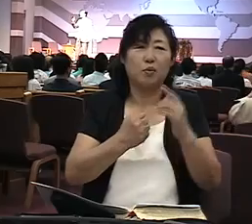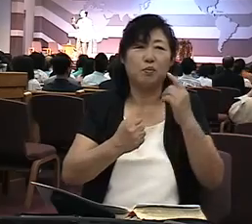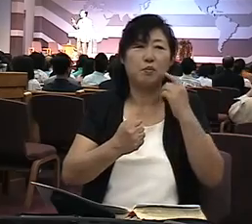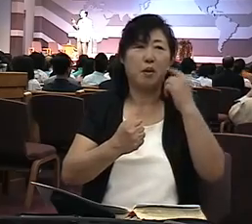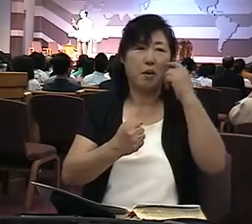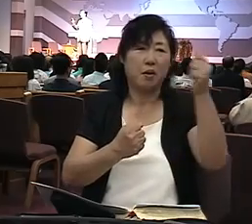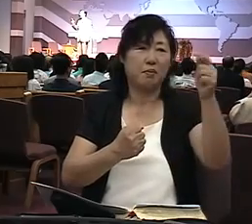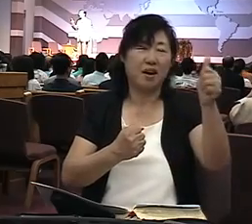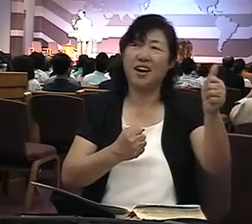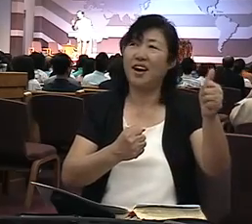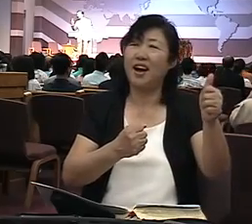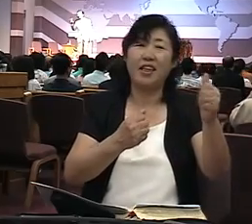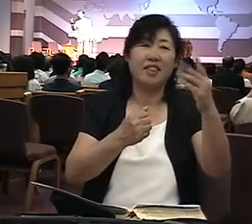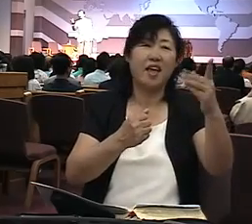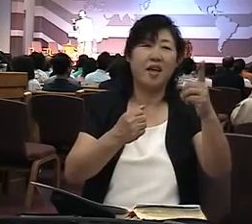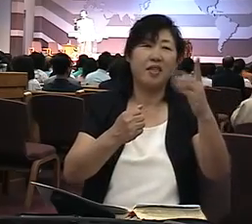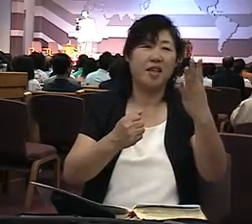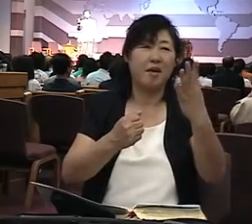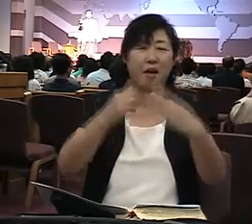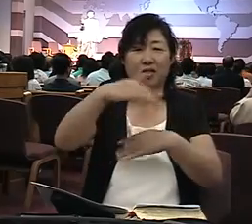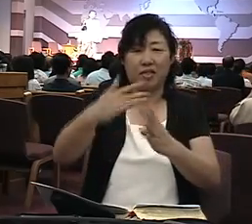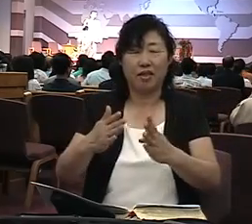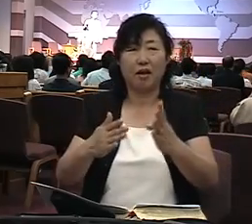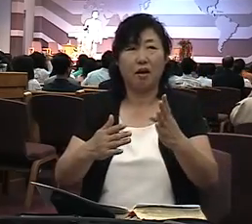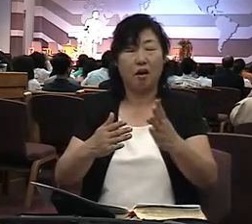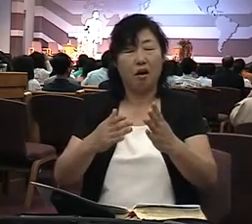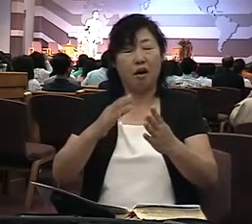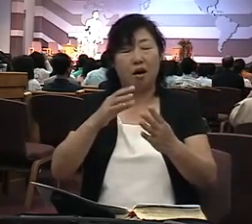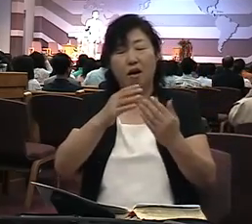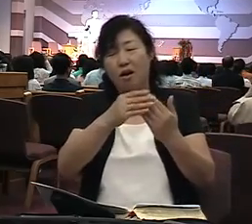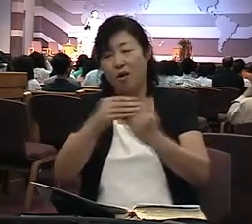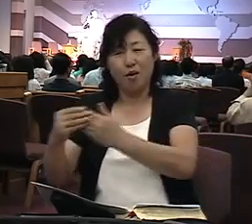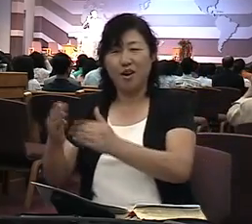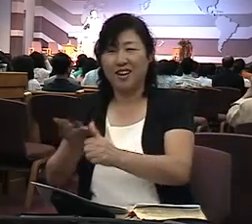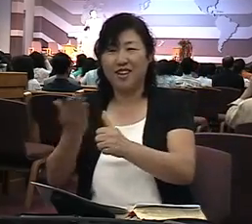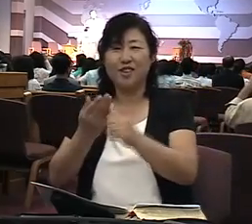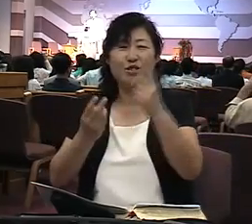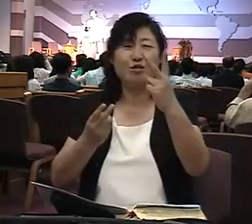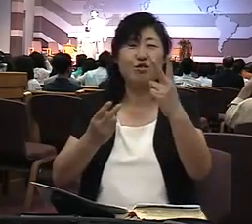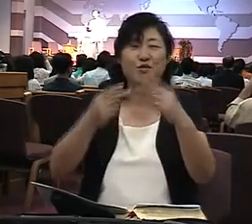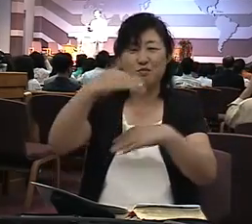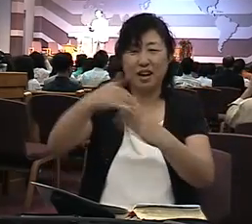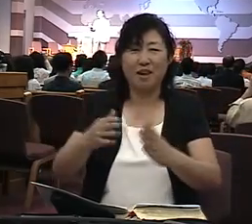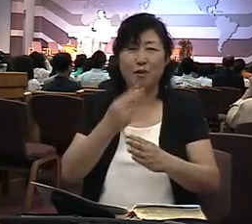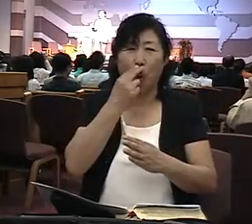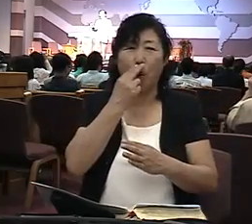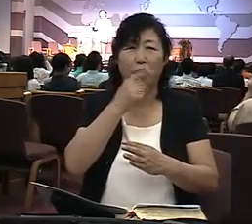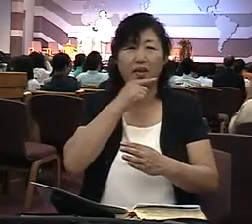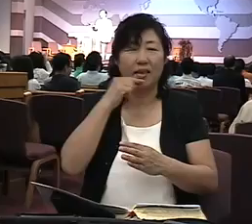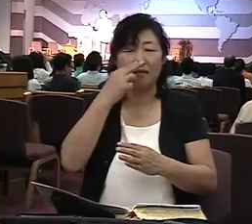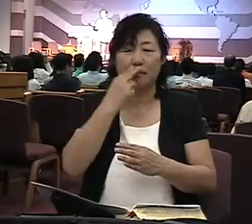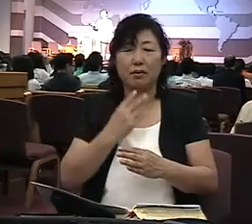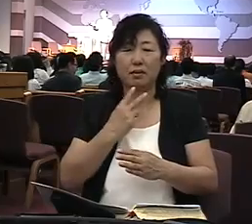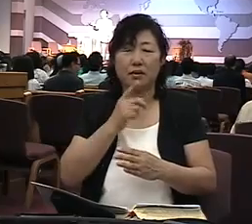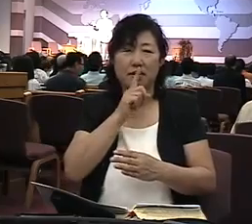반만 인도합니다. 많을 때 2반, 2반 하면 다 코피 납니다. 근데 4반을 인도하는 건 이건